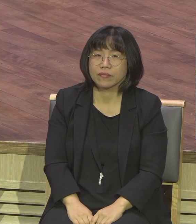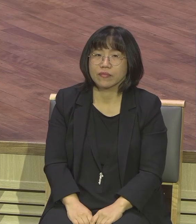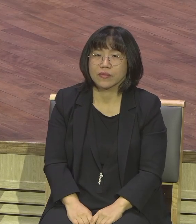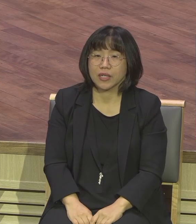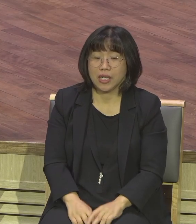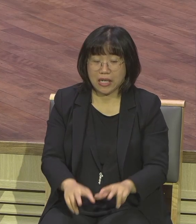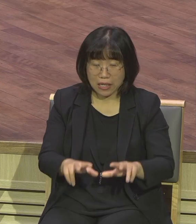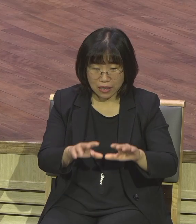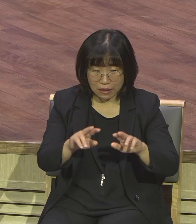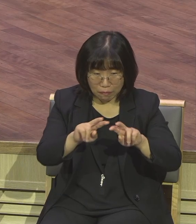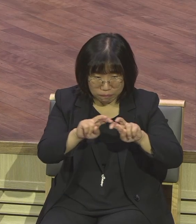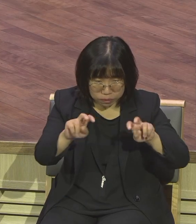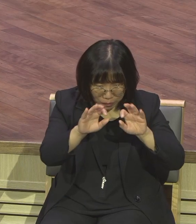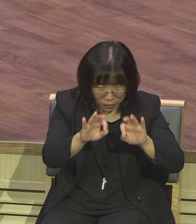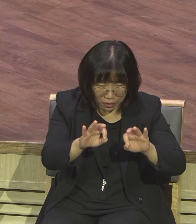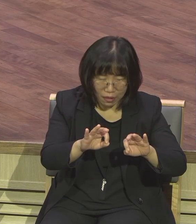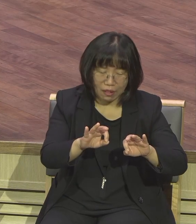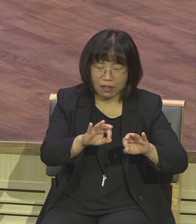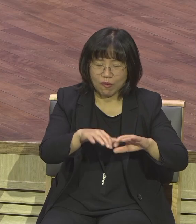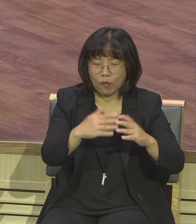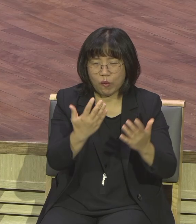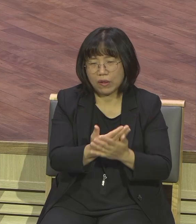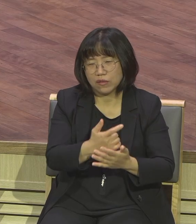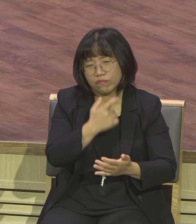처음부터 다 속이고 있습니다.